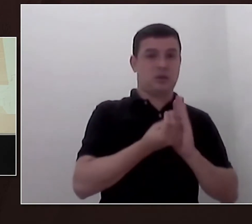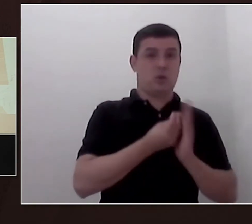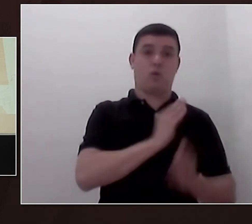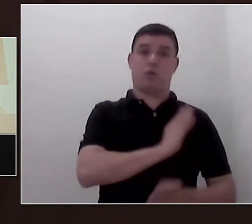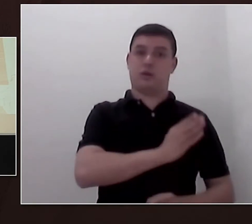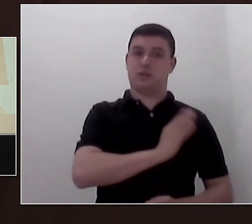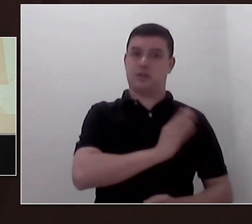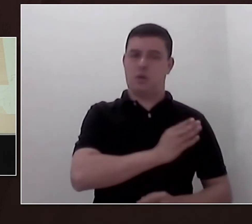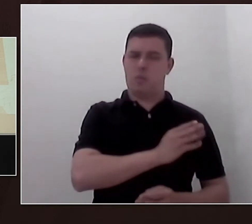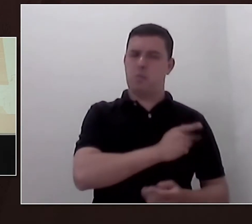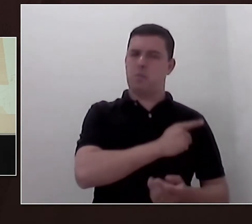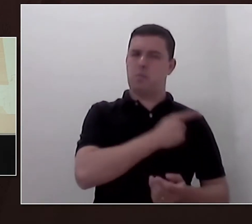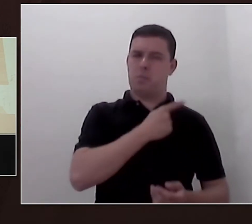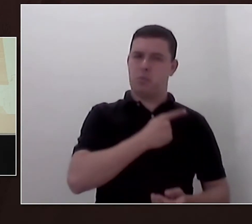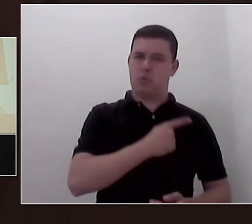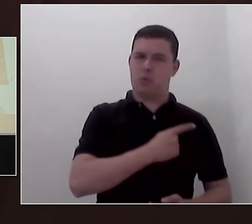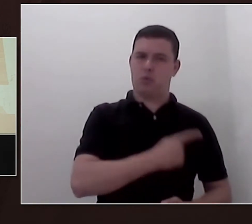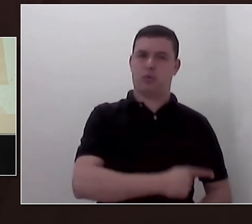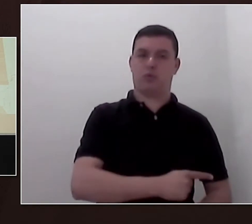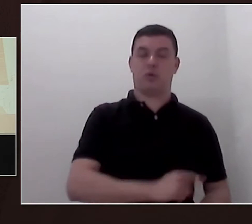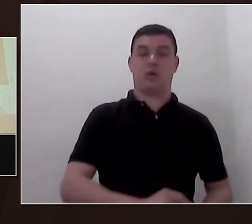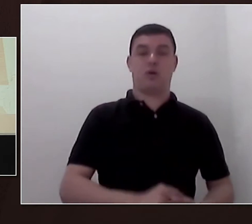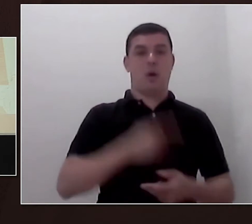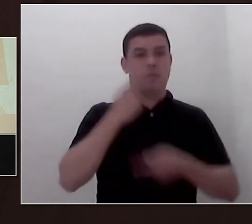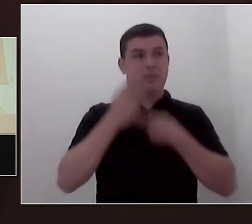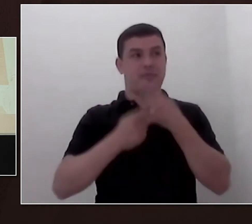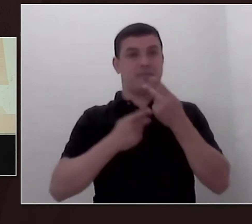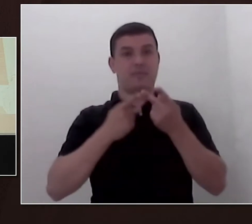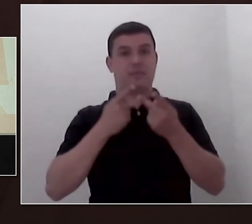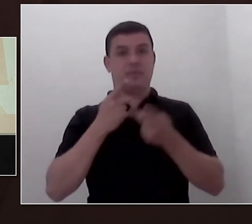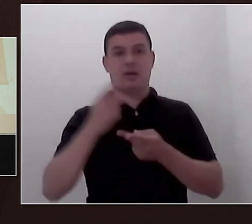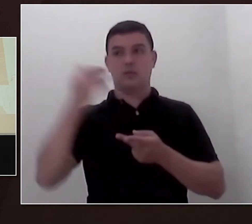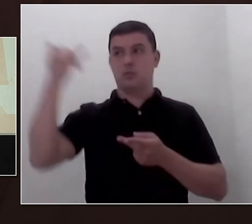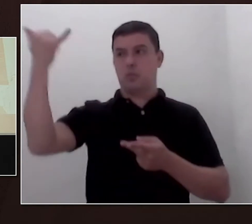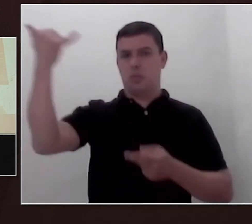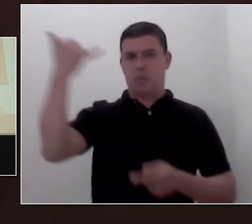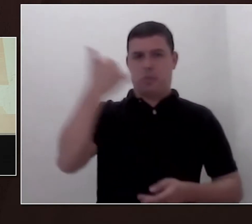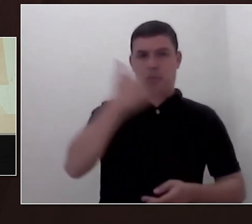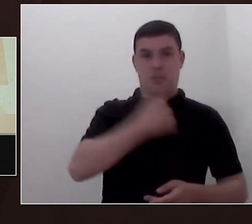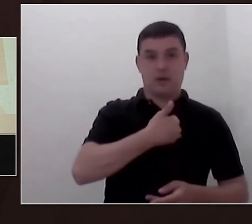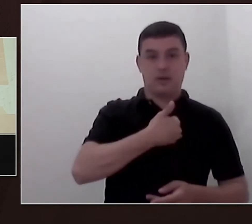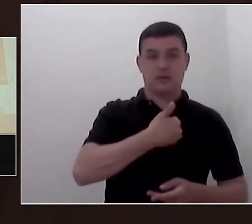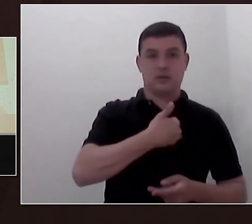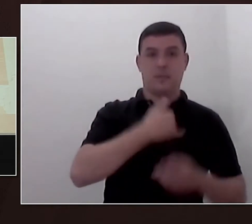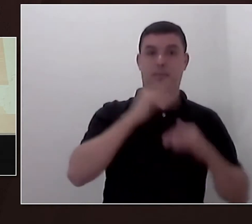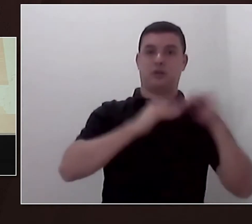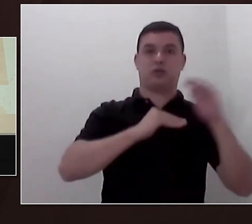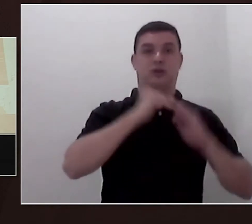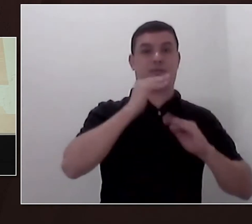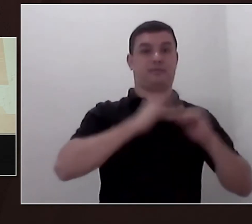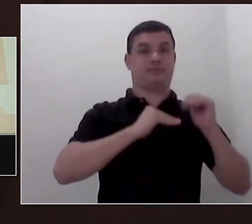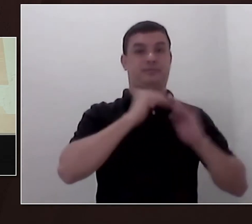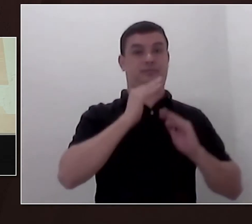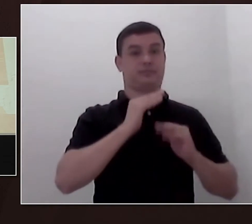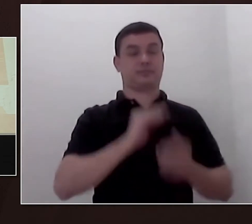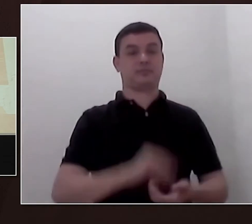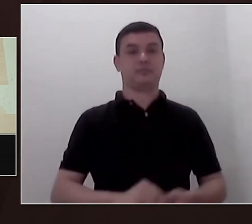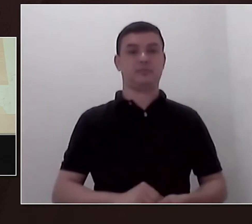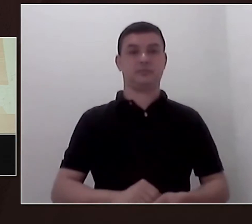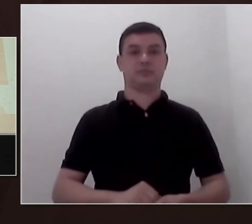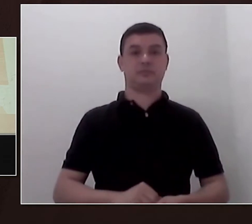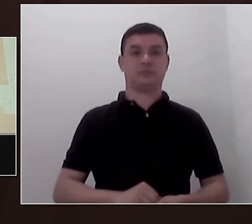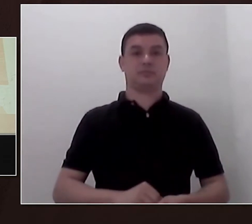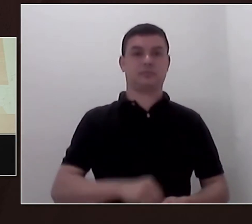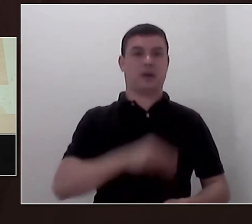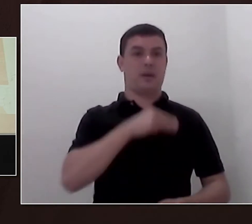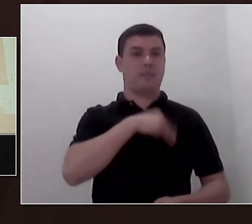diz às igrejas. Para não ficar em Mateus 13, Jesus não, para alguns